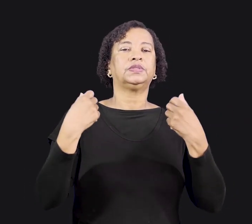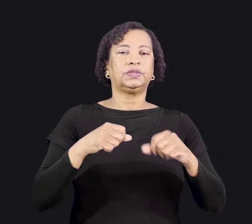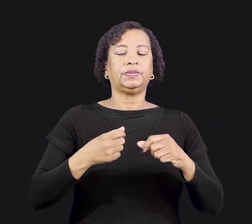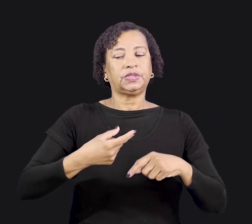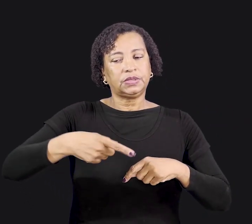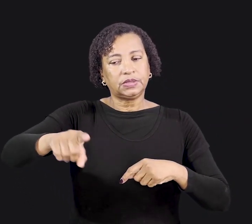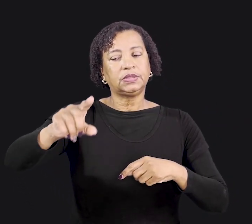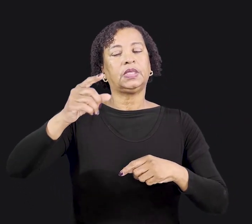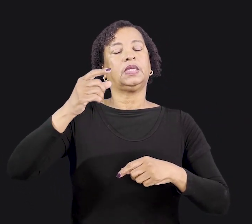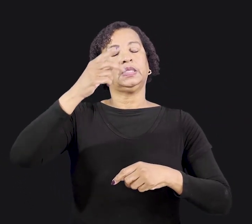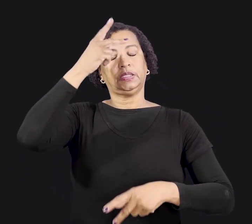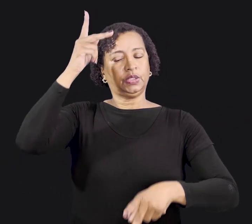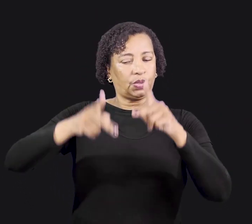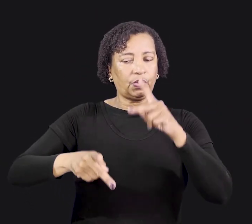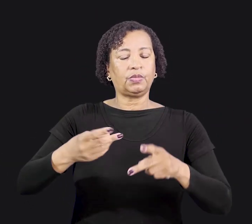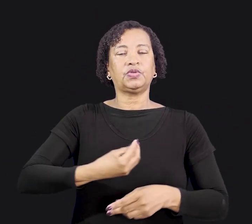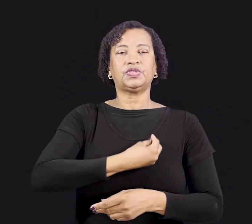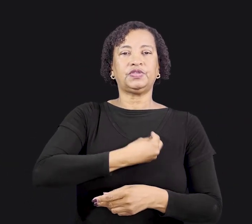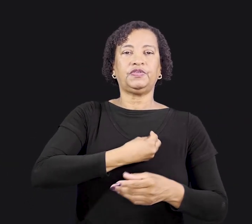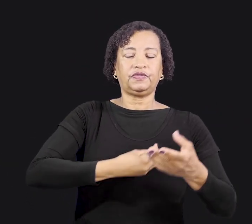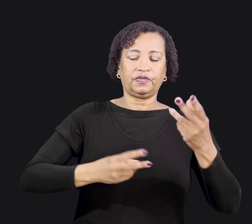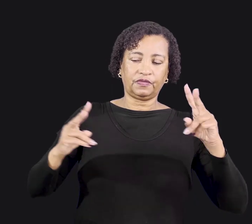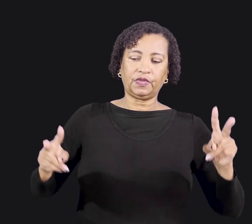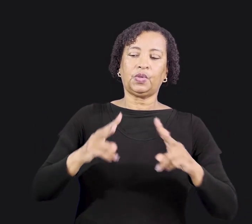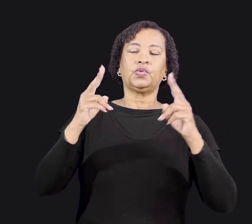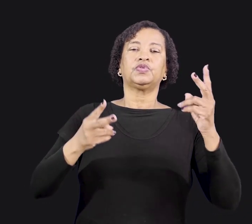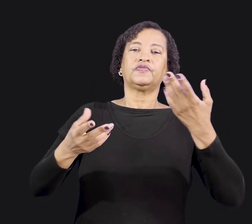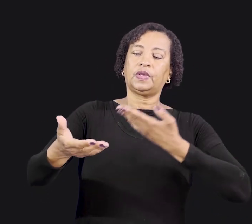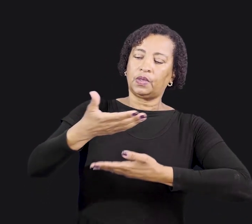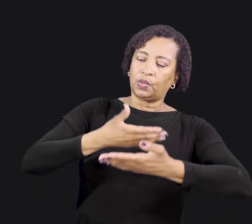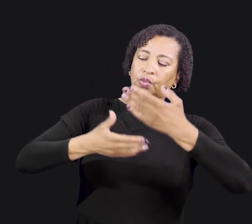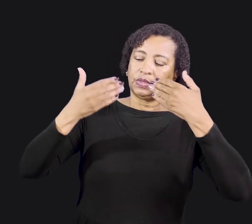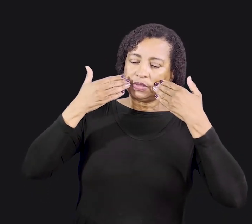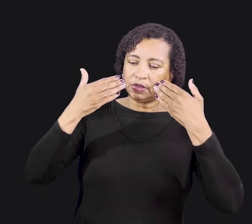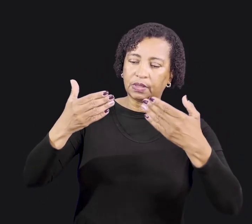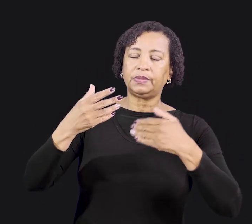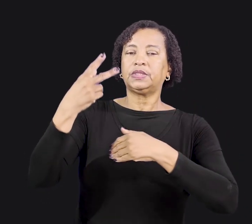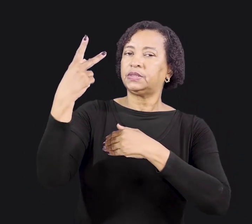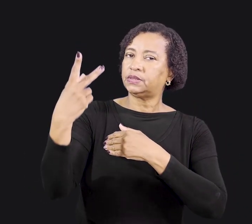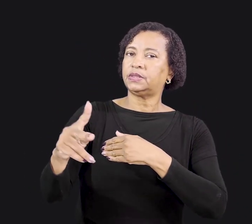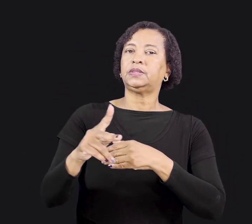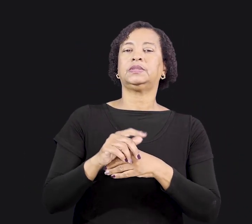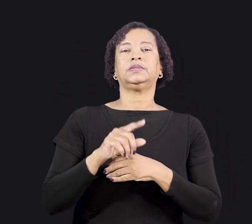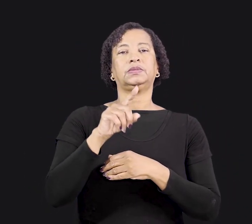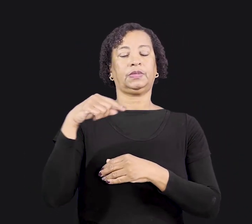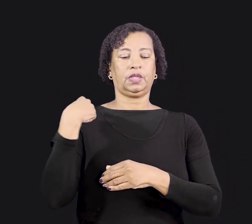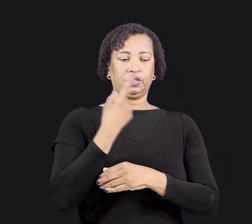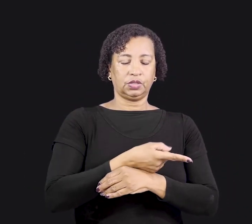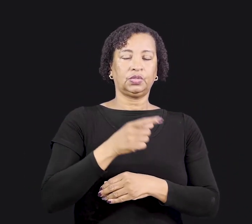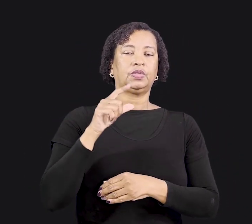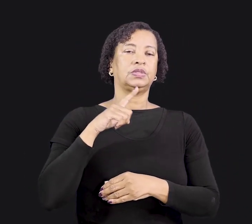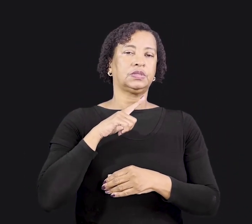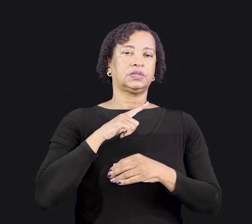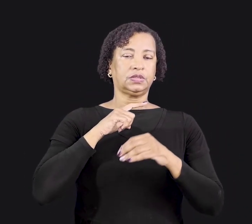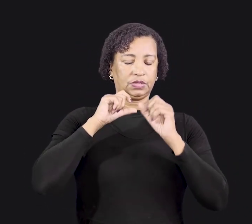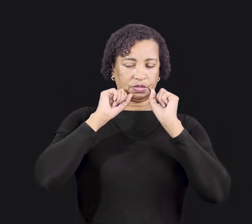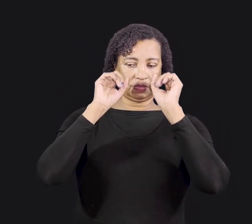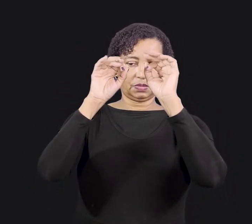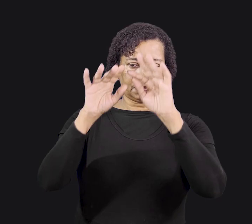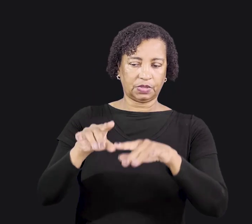ir até o povo e viver esses valores na frente deles. Para que você e eu sejamos sal da terra e luz do mundo, Jesus precisou